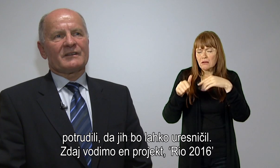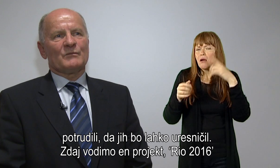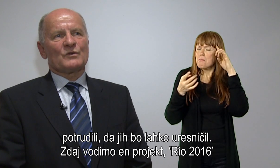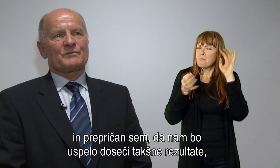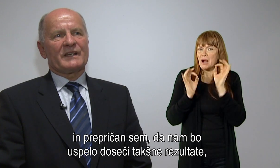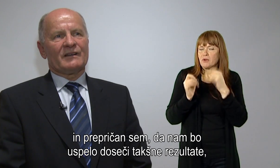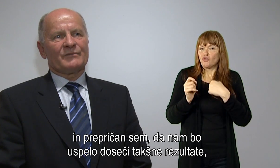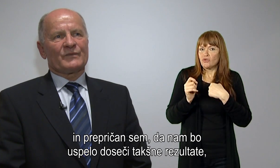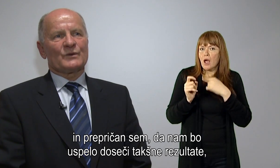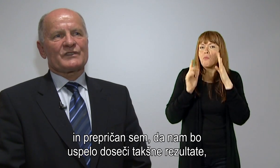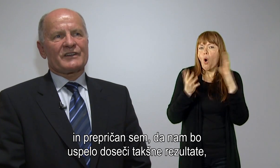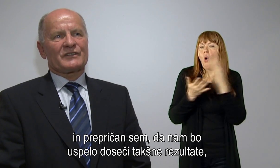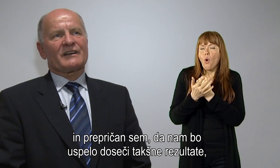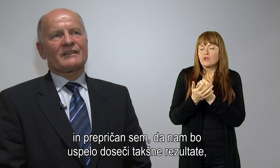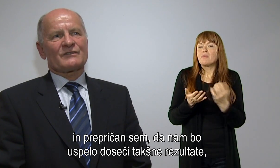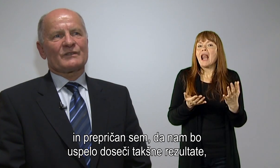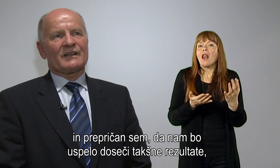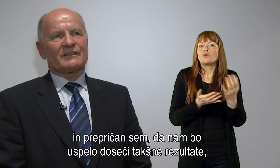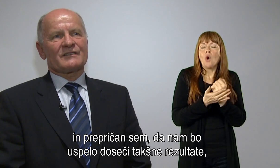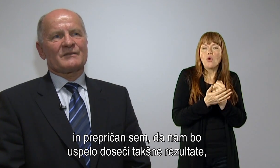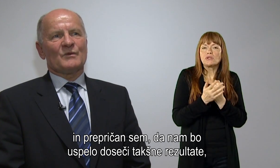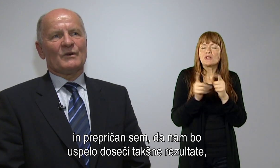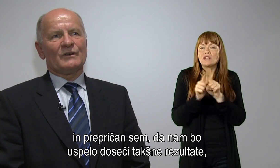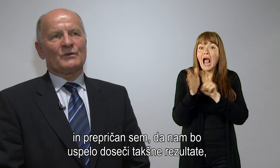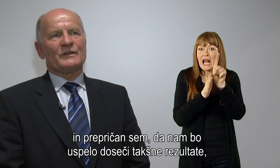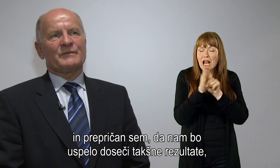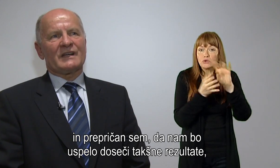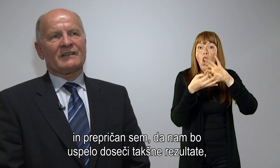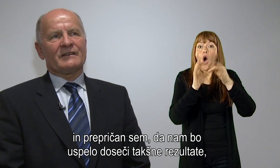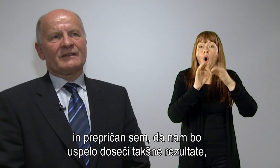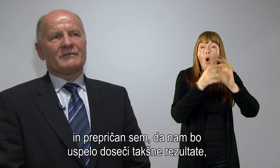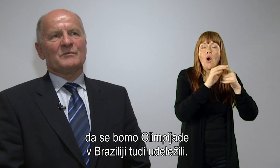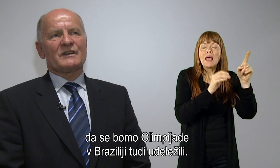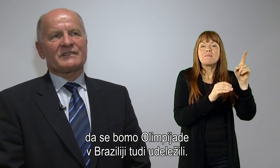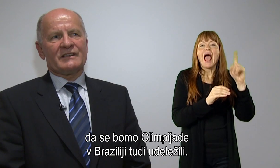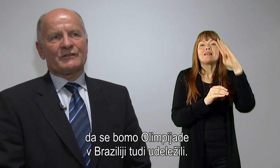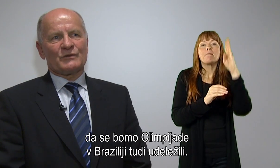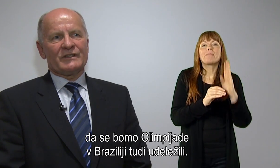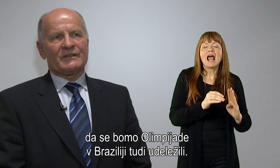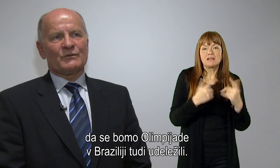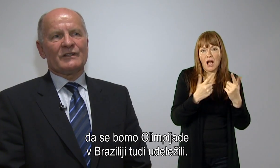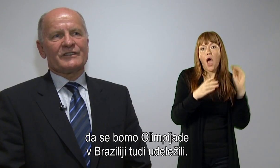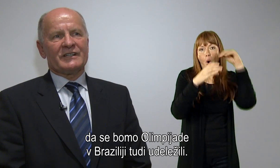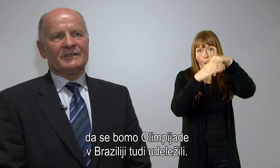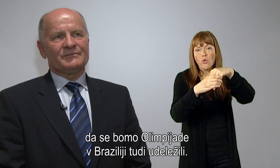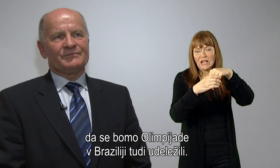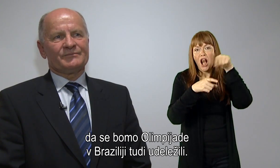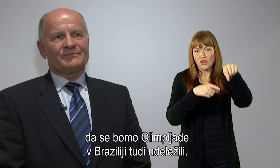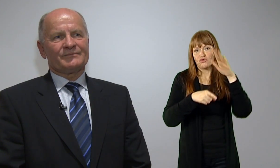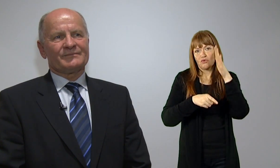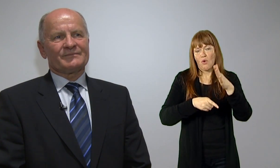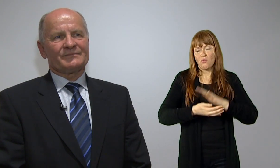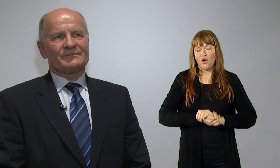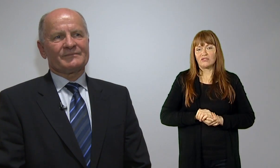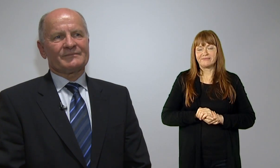sem, da nam bo uspel doseči take rezultate, da se bomo olimpijade v Braziliji tudi udeležili.